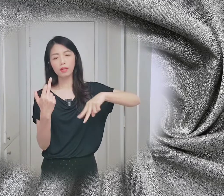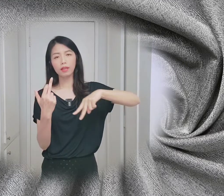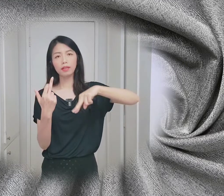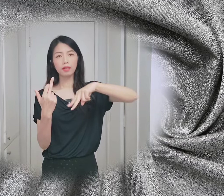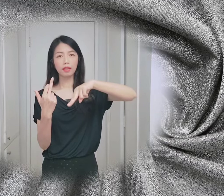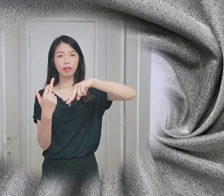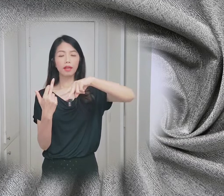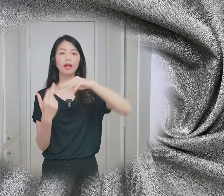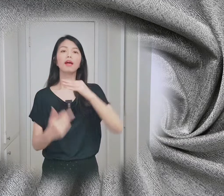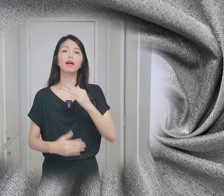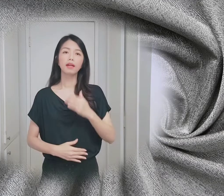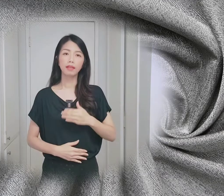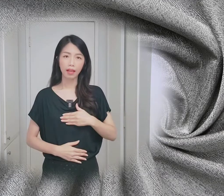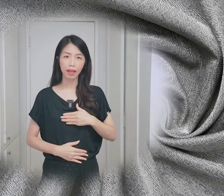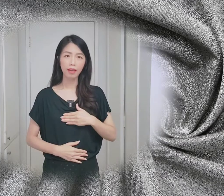오르는